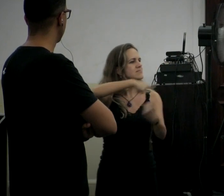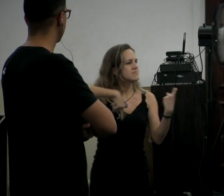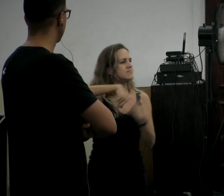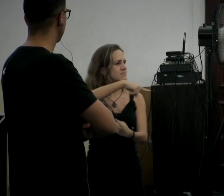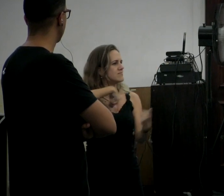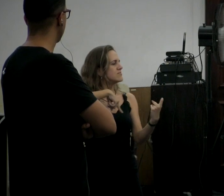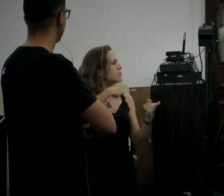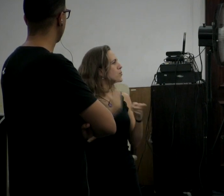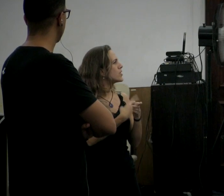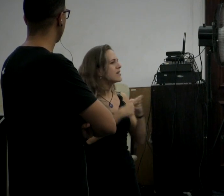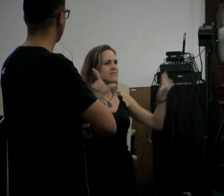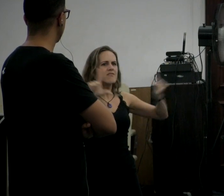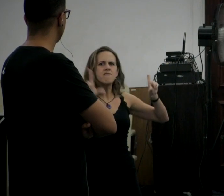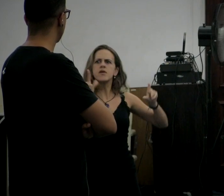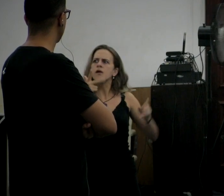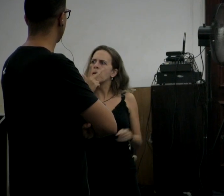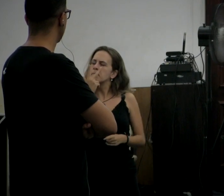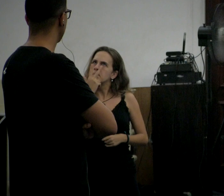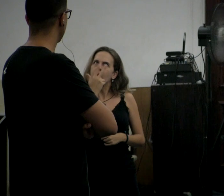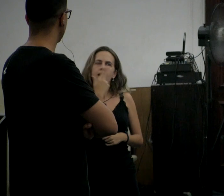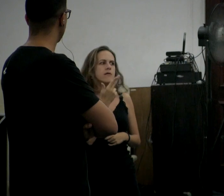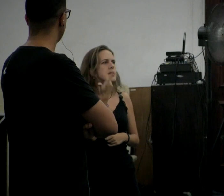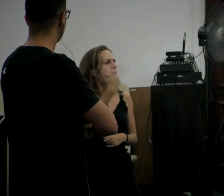essas informações elas estão circulando na mídia,